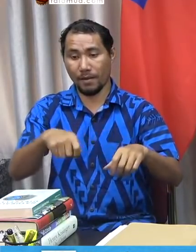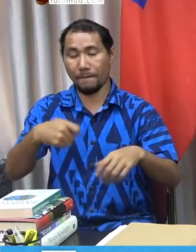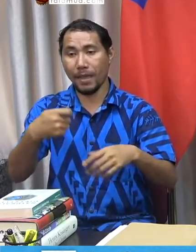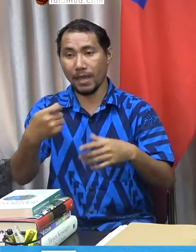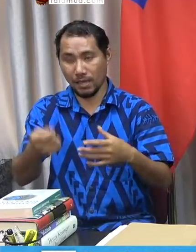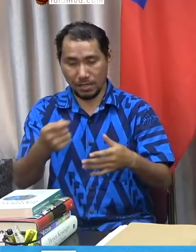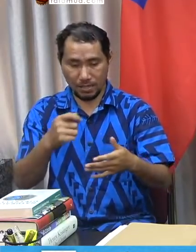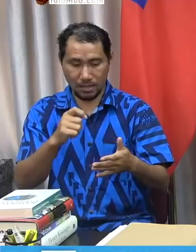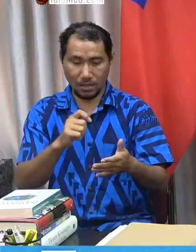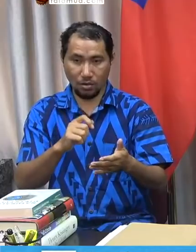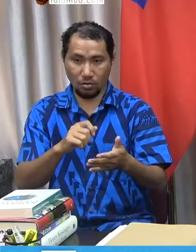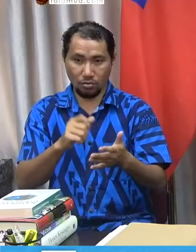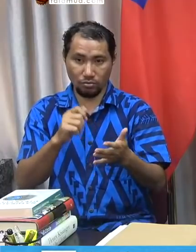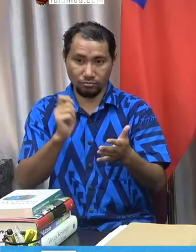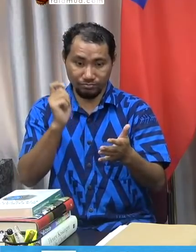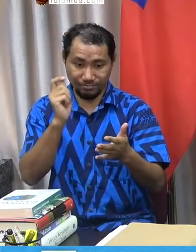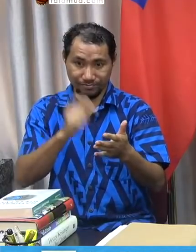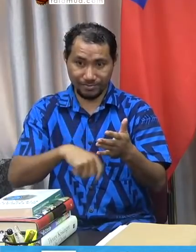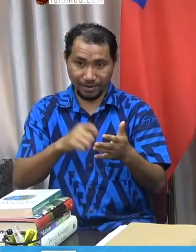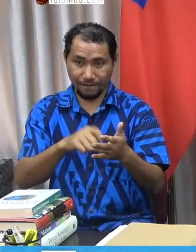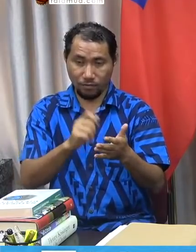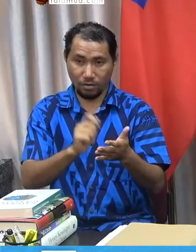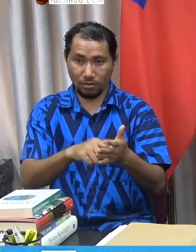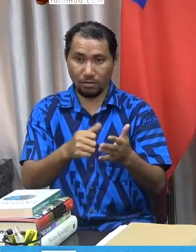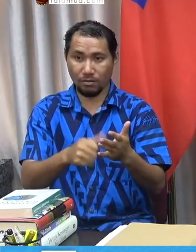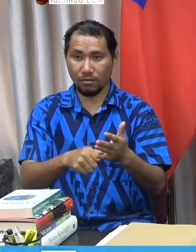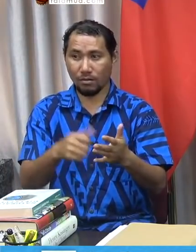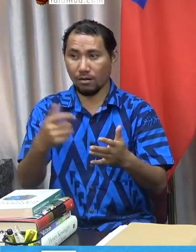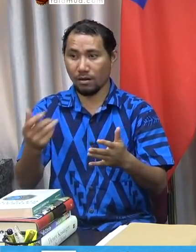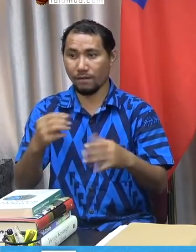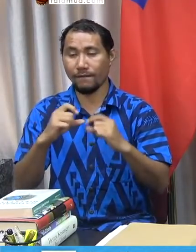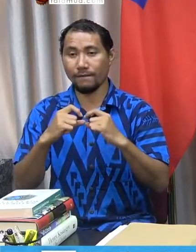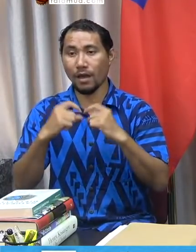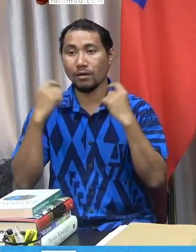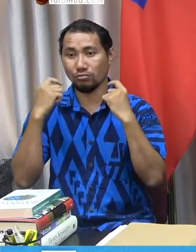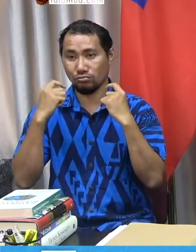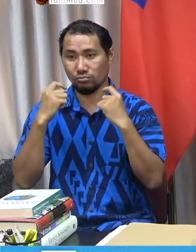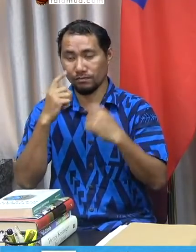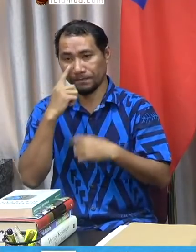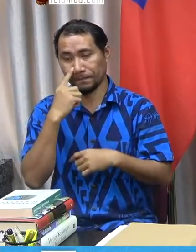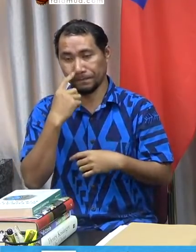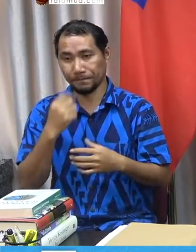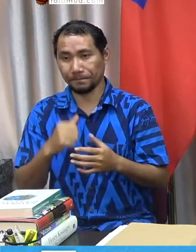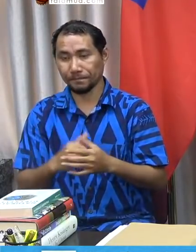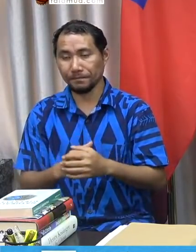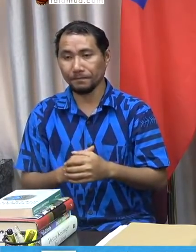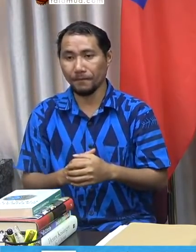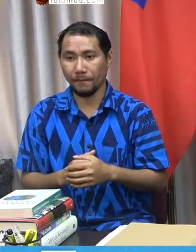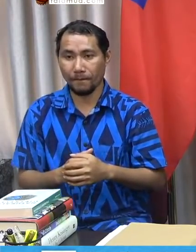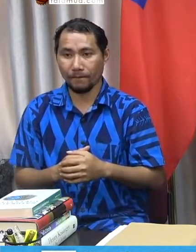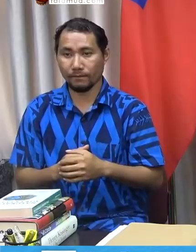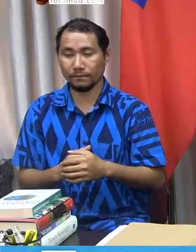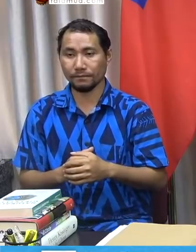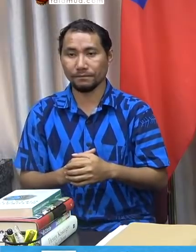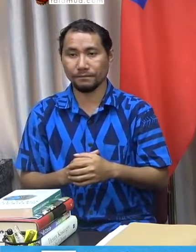tausinu. Mai e tusa fo i malo mea ma whanga solonga